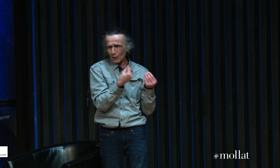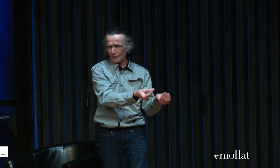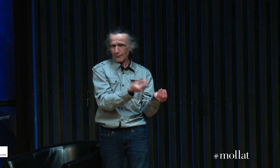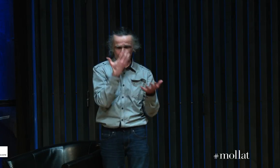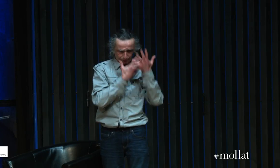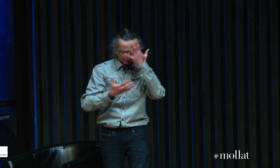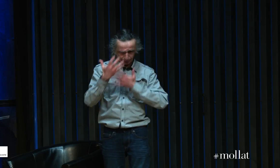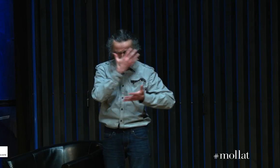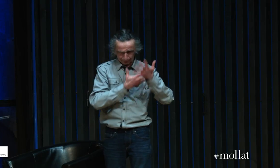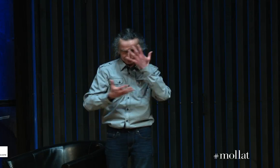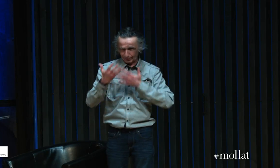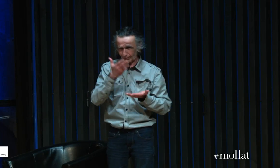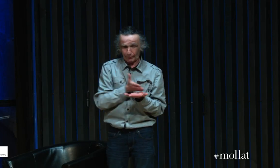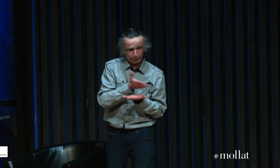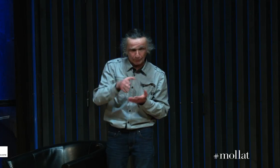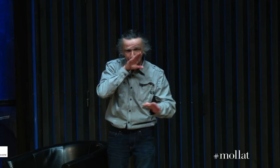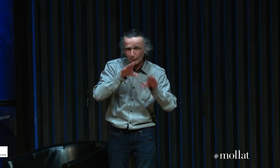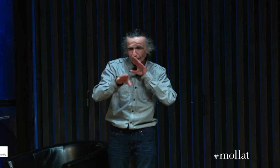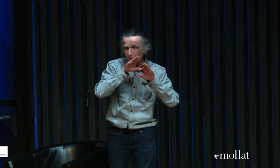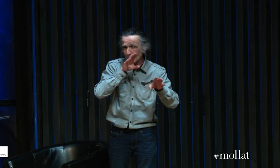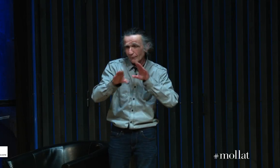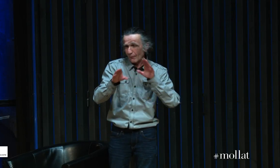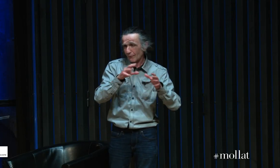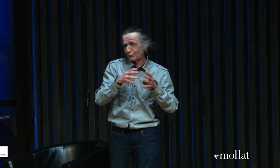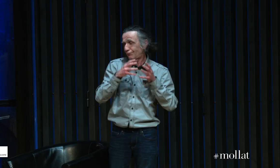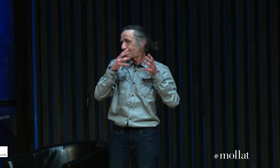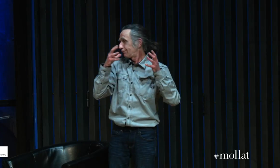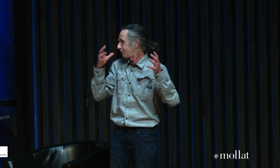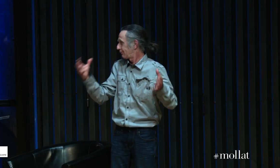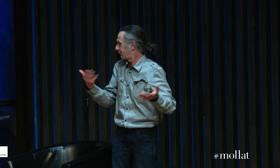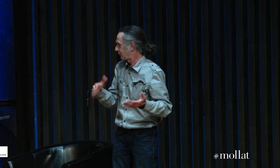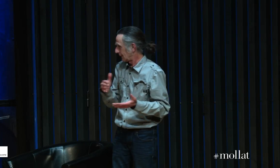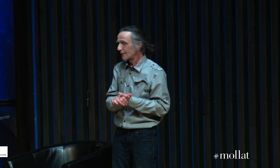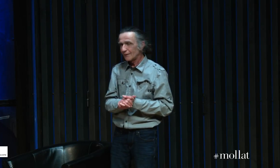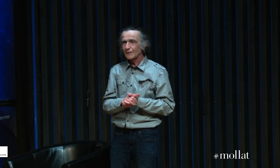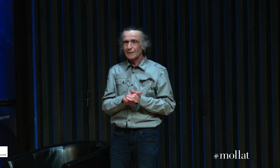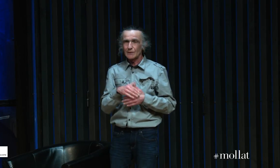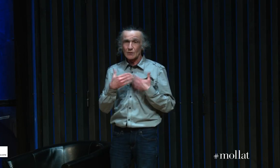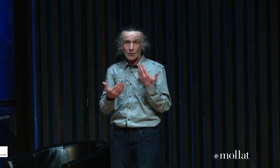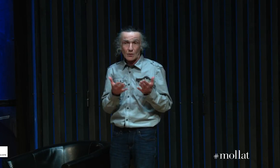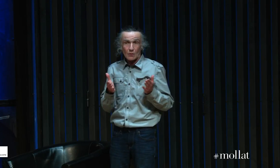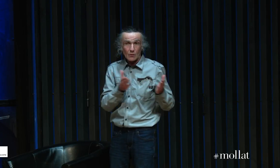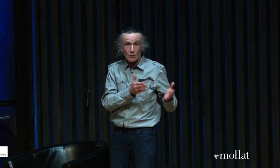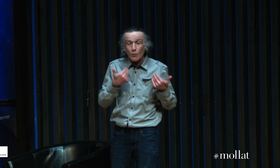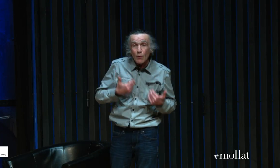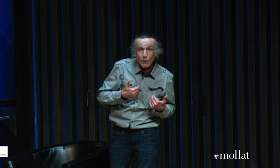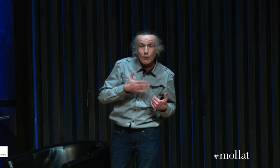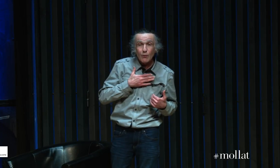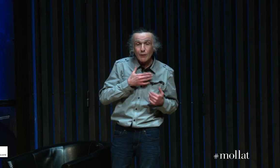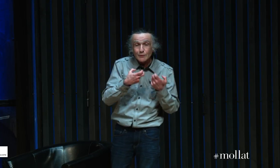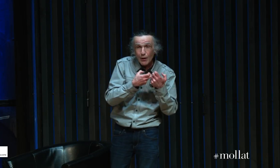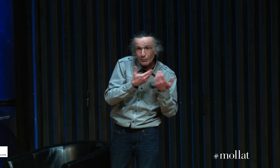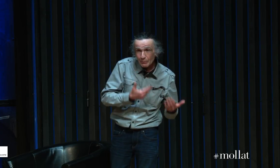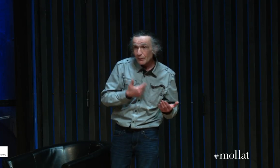quand je pense à ces professionnels qui peuvent transmettre ces informations-là, et on pourrait éviter beaucoup